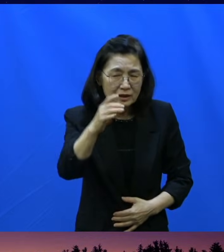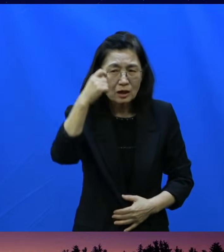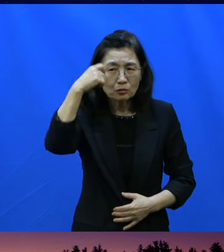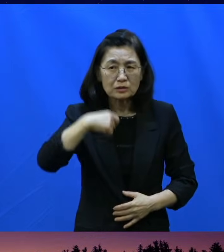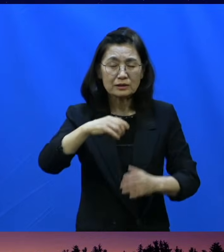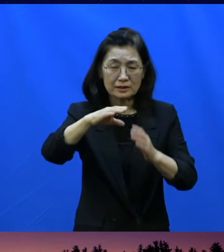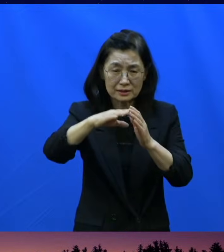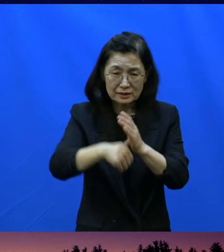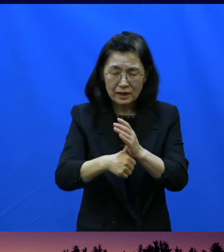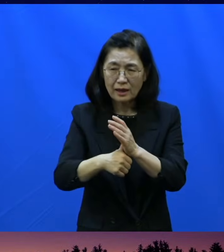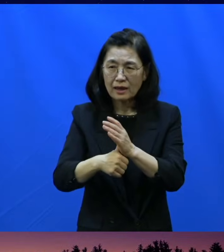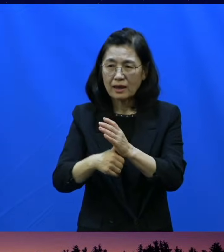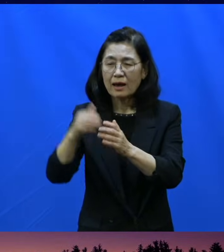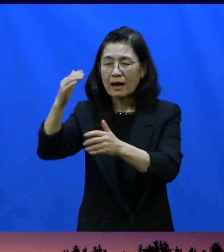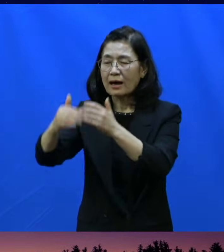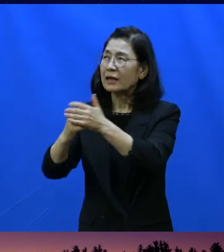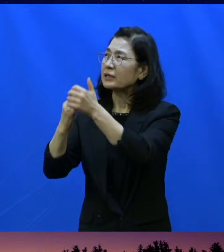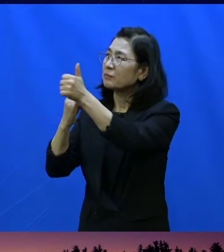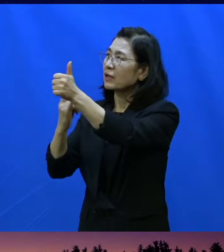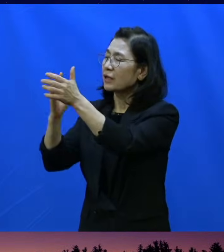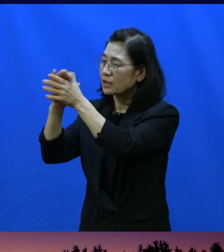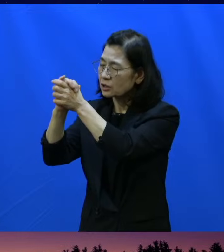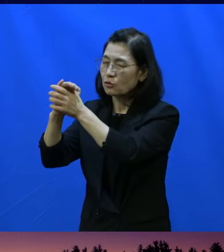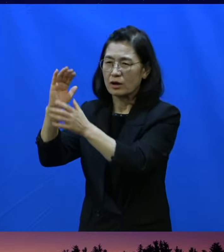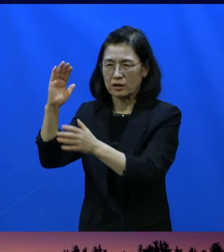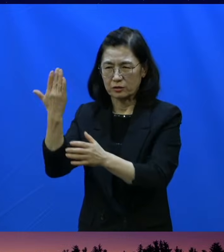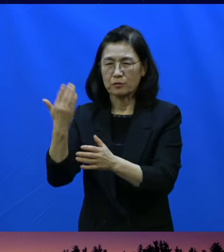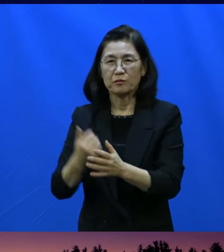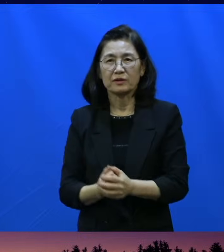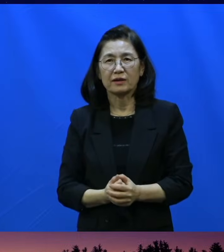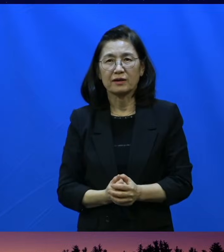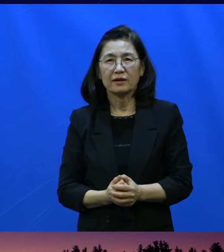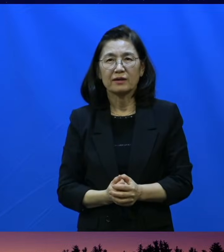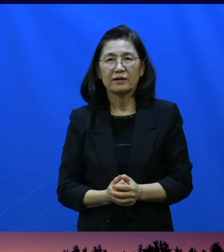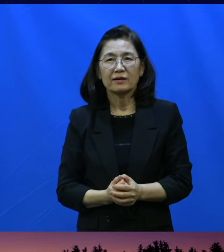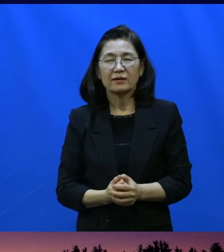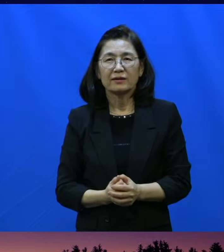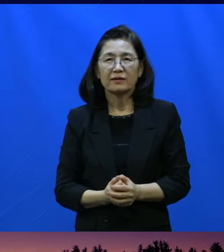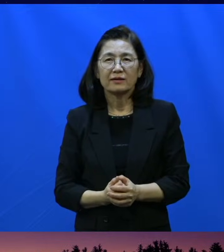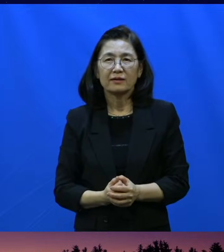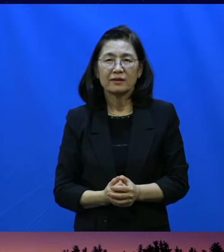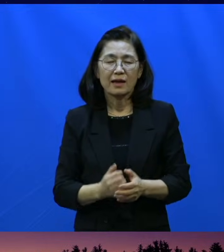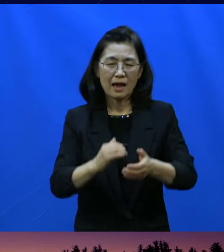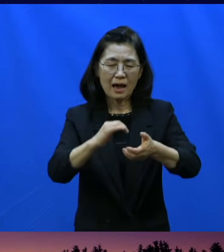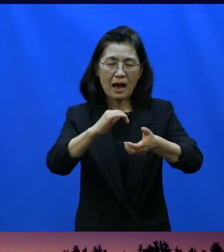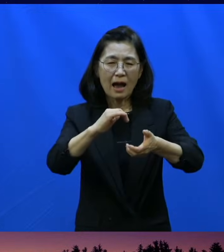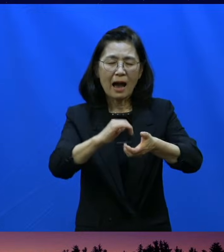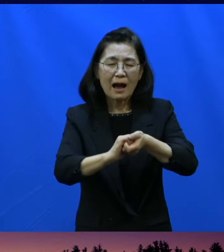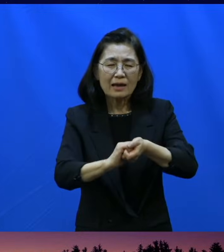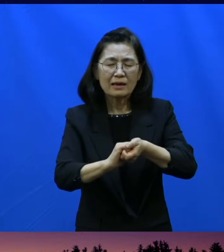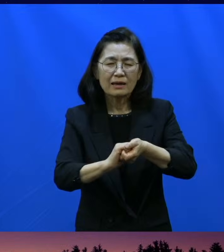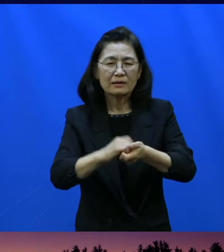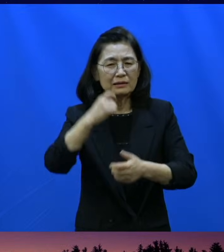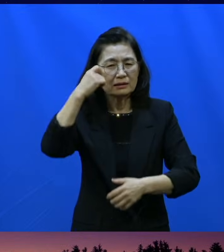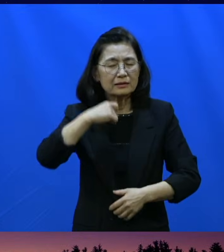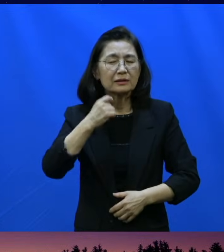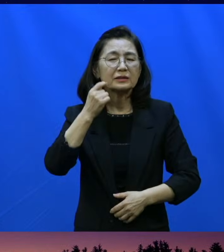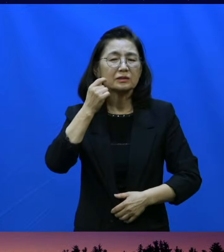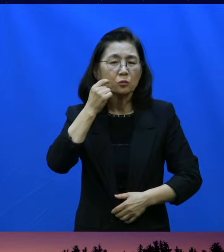사람이래야 기도하지. 근데 그 나라고 하는 사람이 안 된다라고 하는 이 한계를 처절하게 느껴보지 않은 사람은 기도의 자리로 나가지